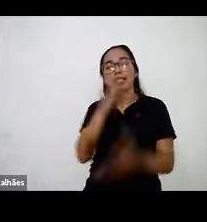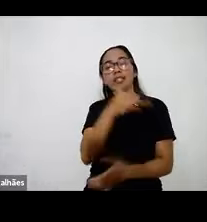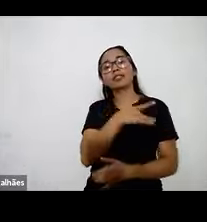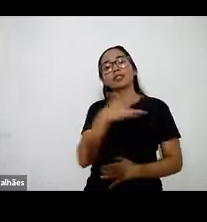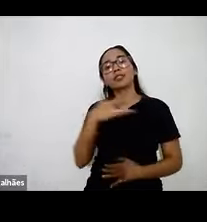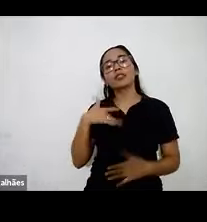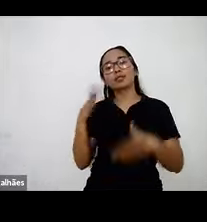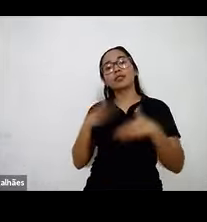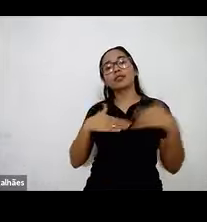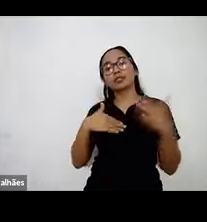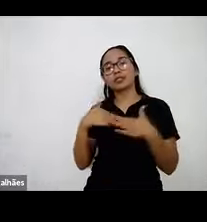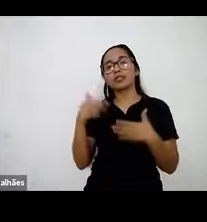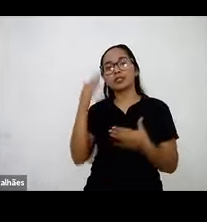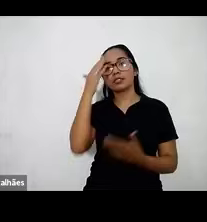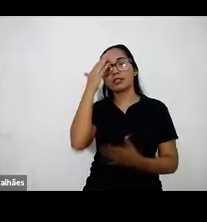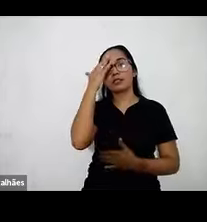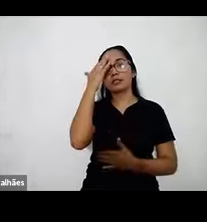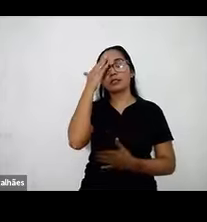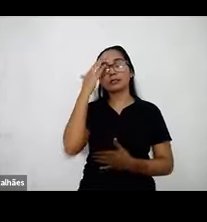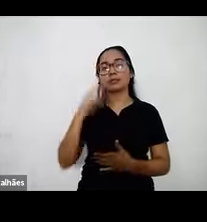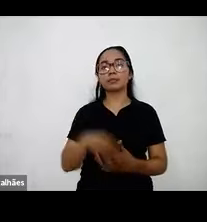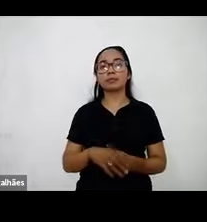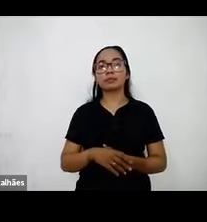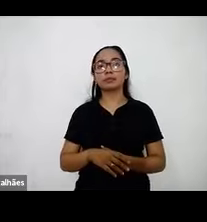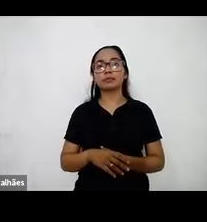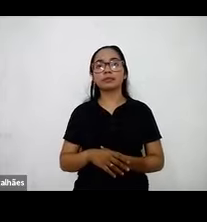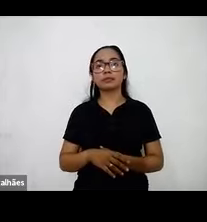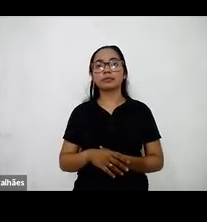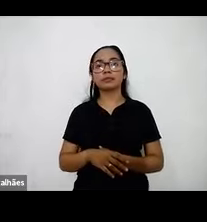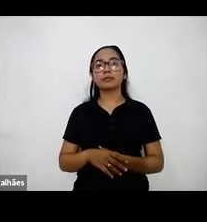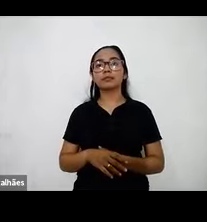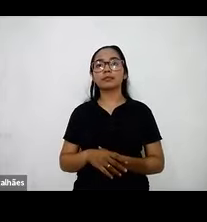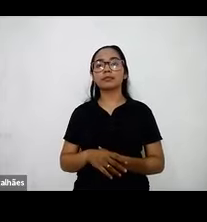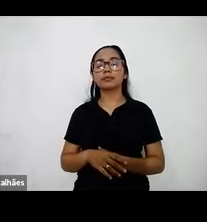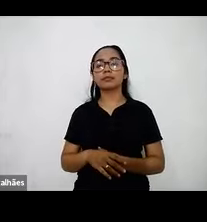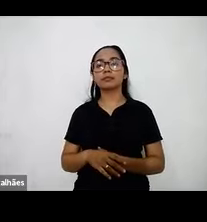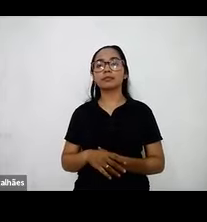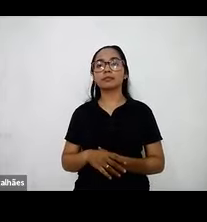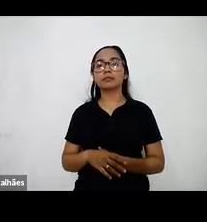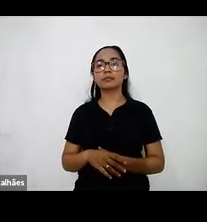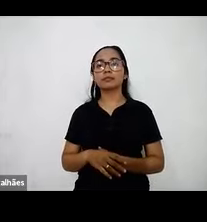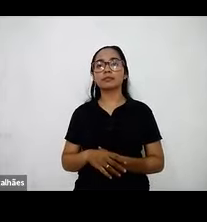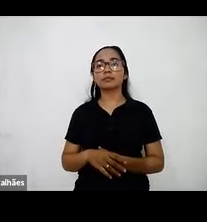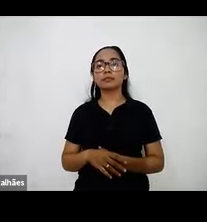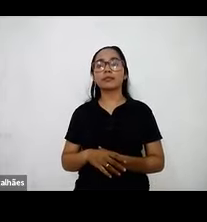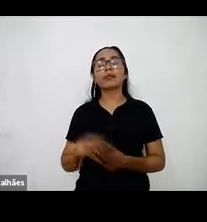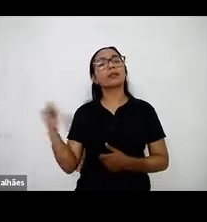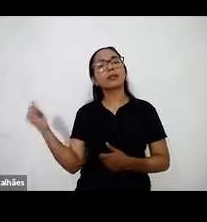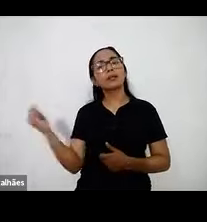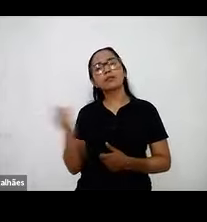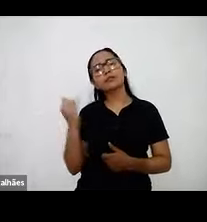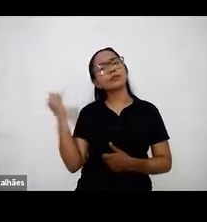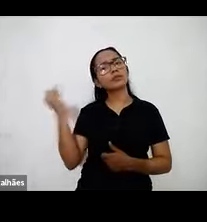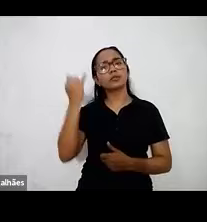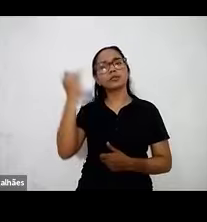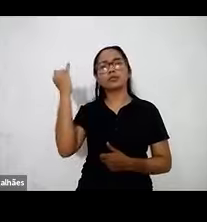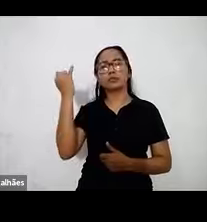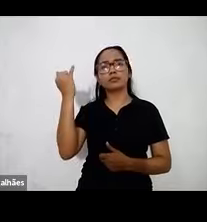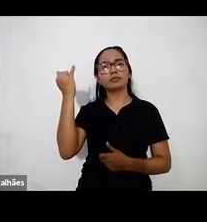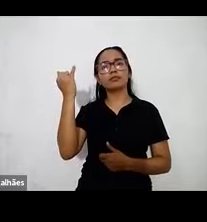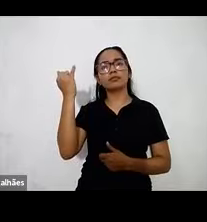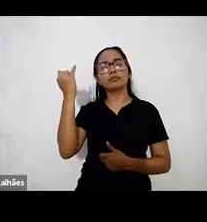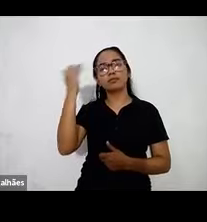processo de formação política e de entendimento dessa política é fundamental para que as pessoas possam, sim,